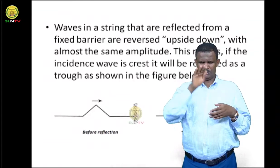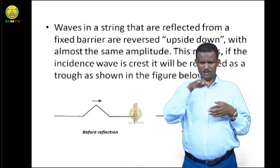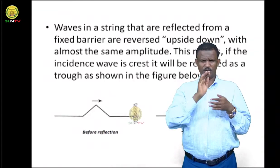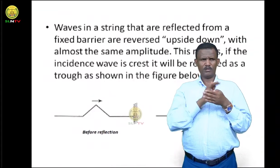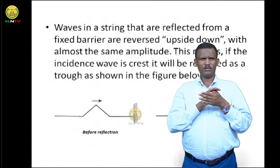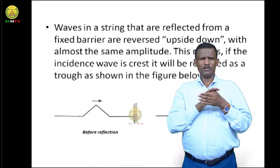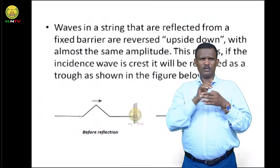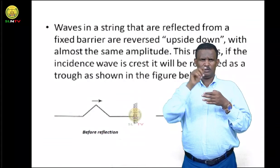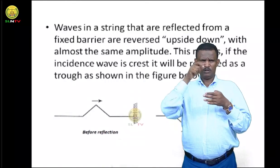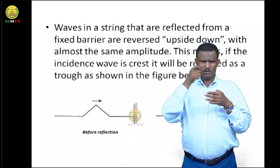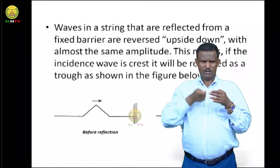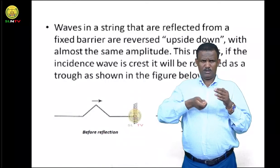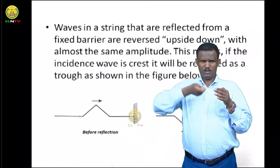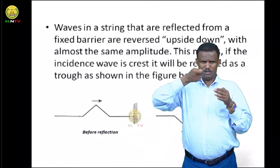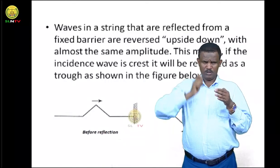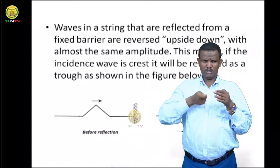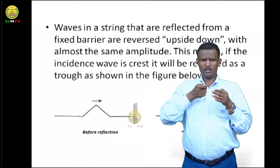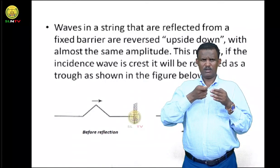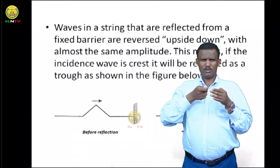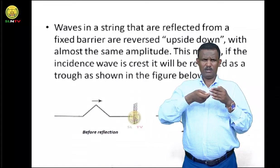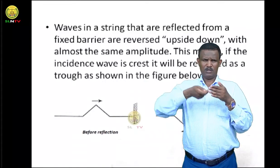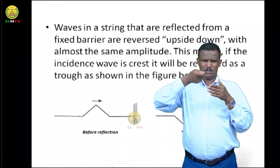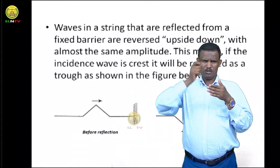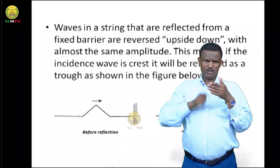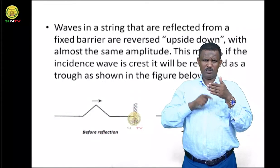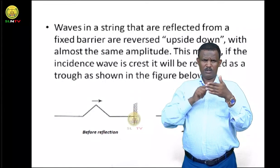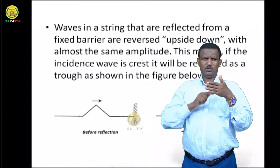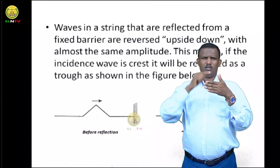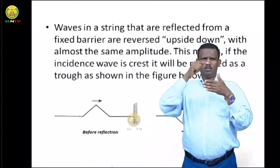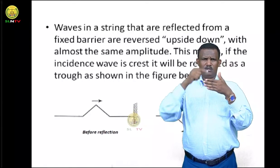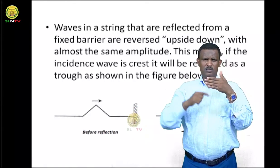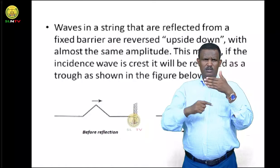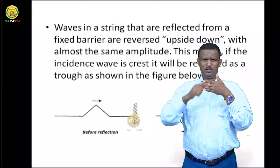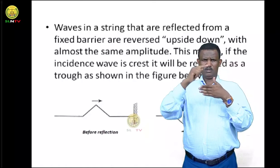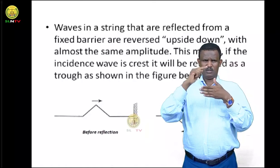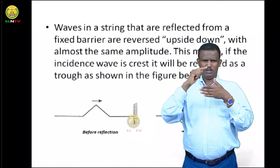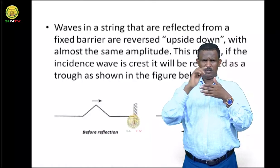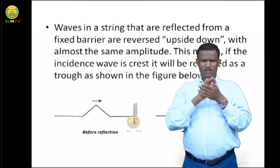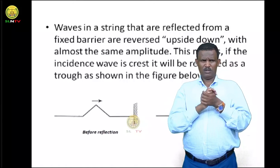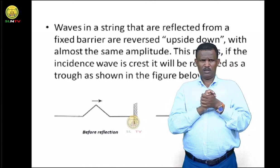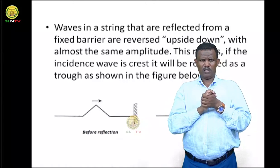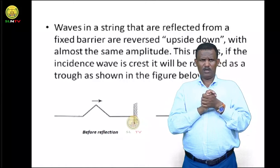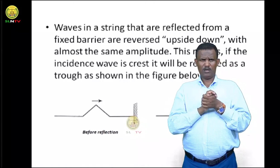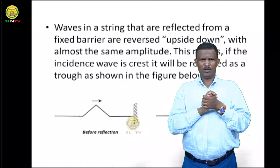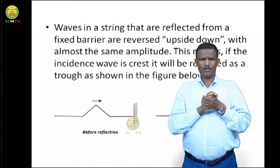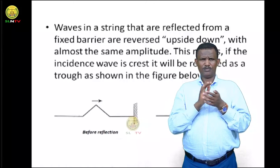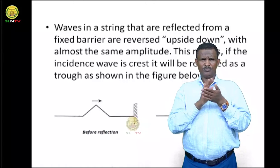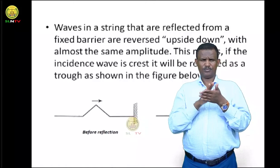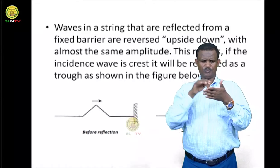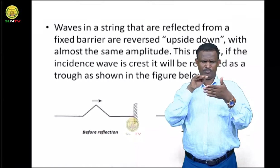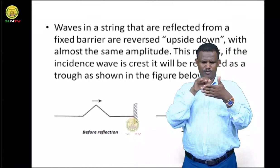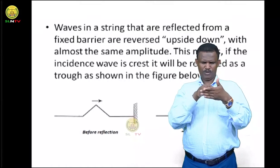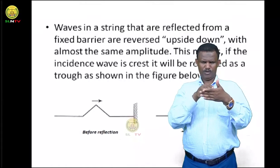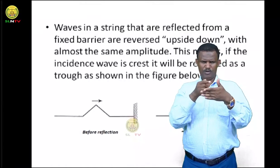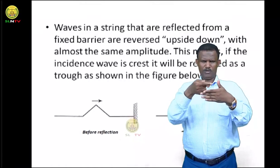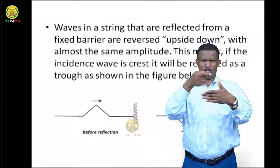xarigaasi markuu gidaarka gaadho isaga oo crust watay ayuu ku dhacay gidaarkii kadibna wuxuu sameeyey reflection ama dib uu soo